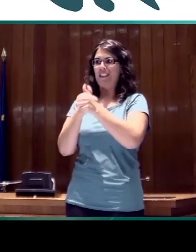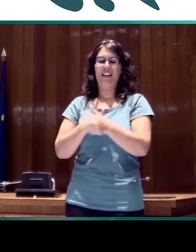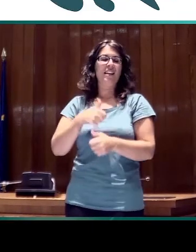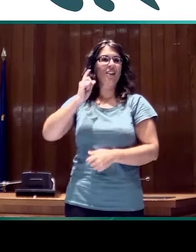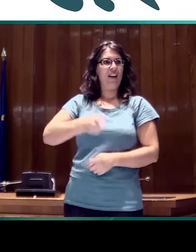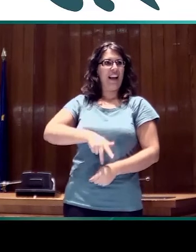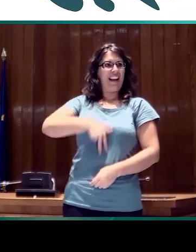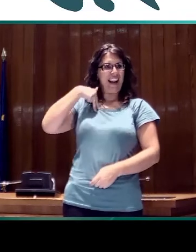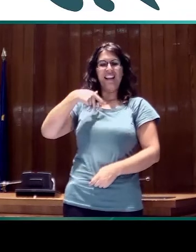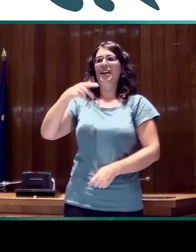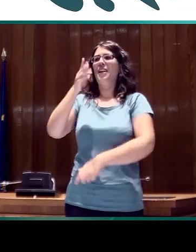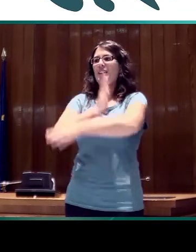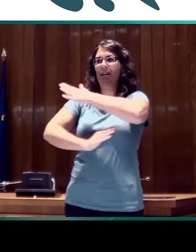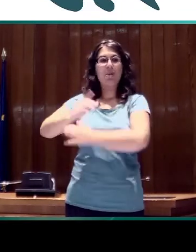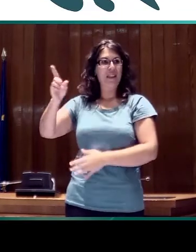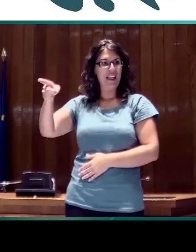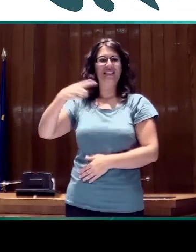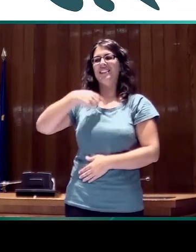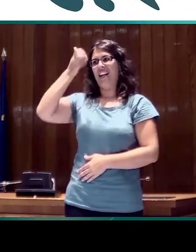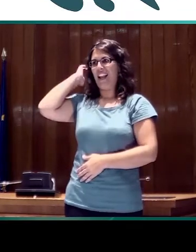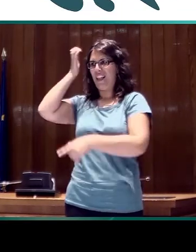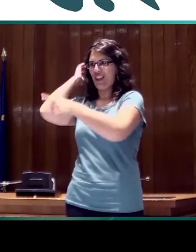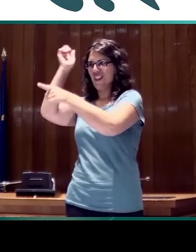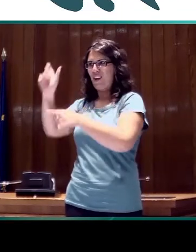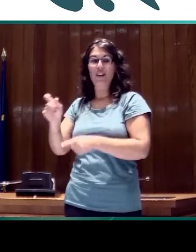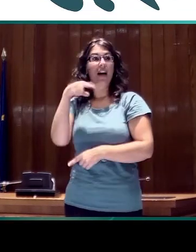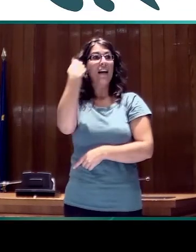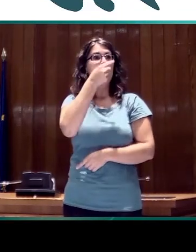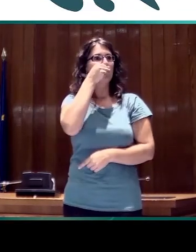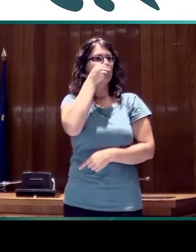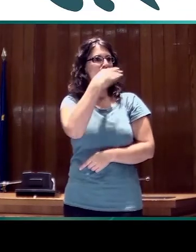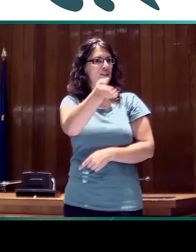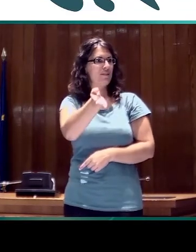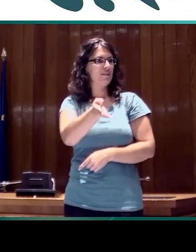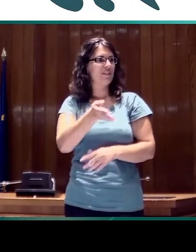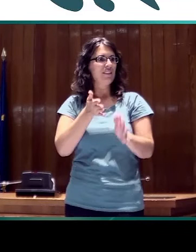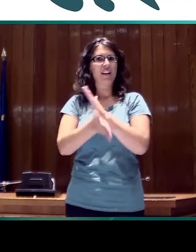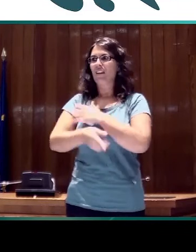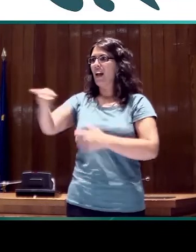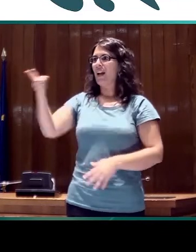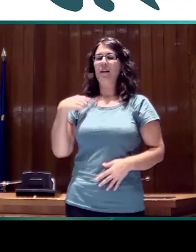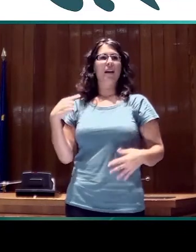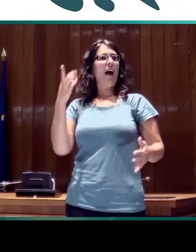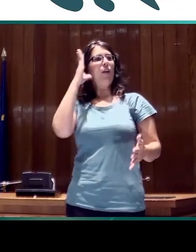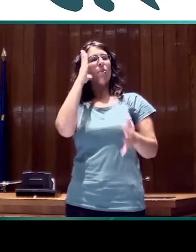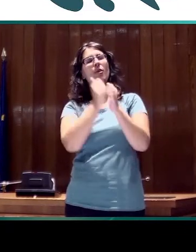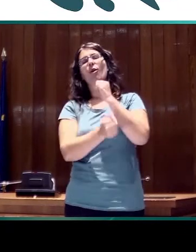yo él tengo confesar que duerma pierna suelta y con lo cual está fresco después de nuestro viaje yo todavía tengo un poquito de